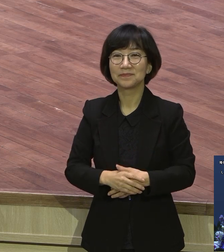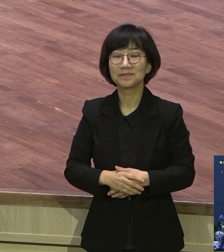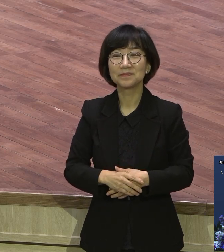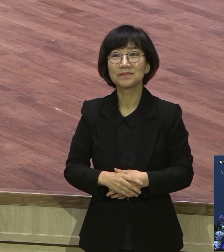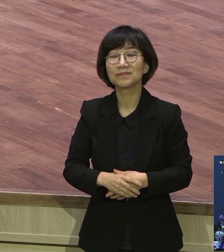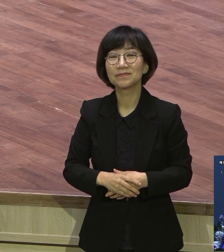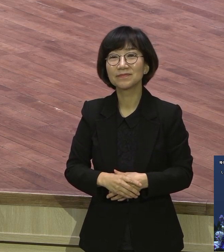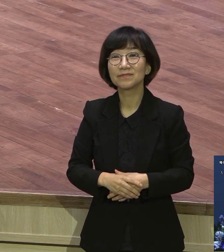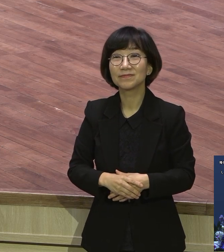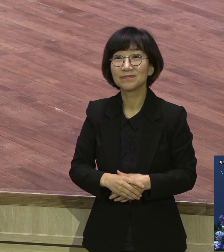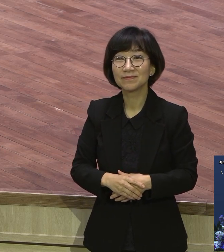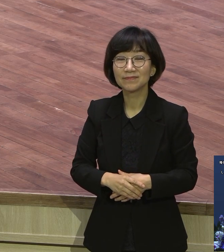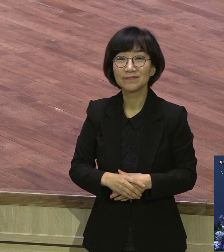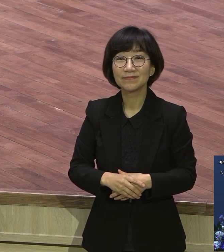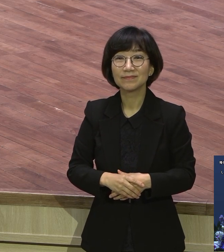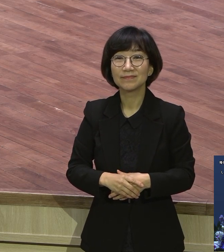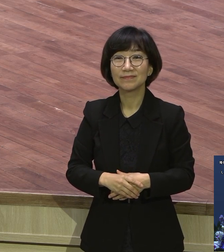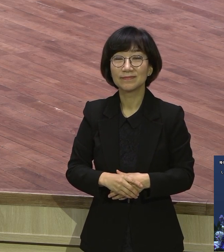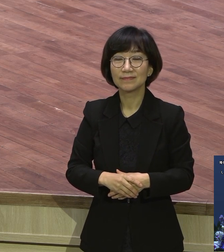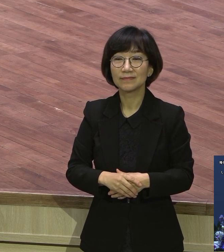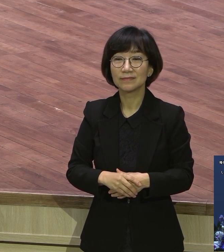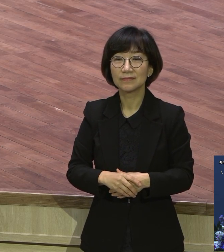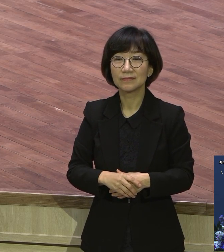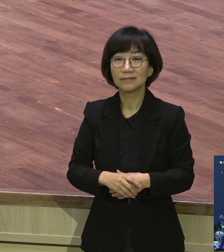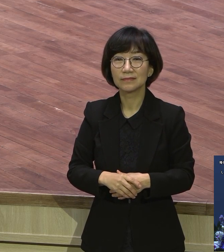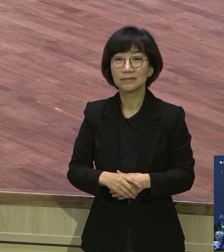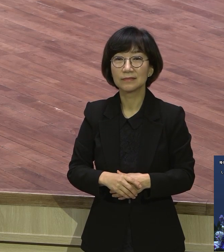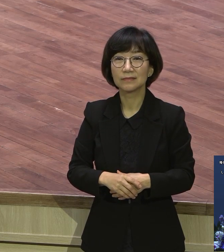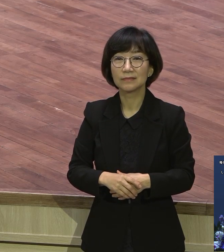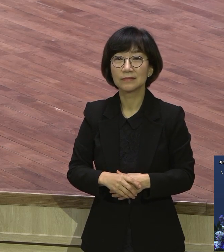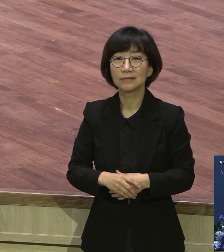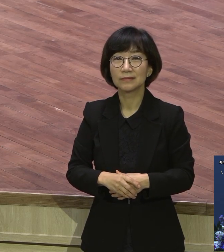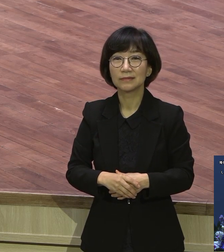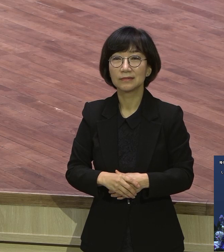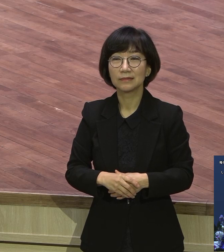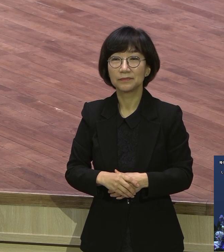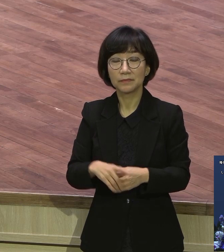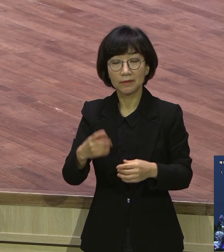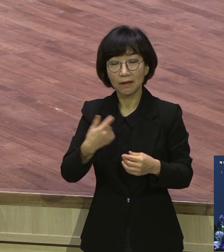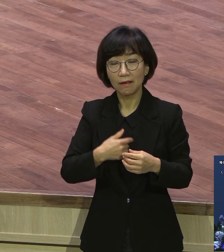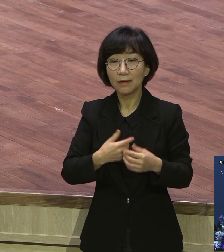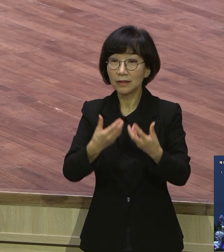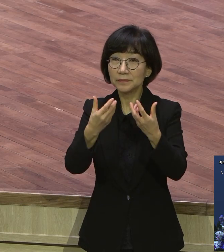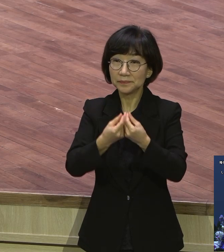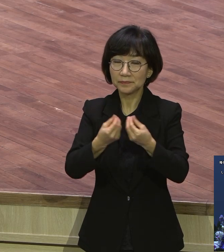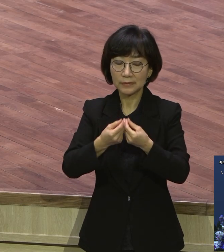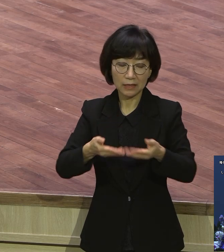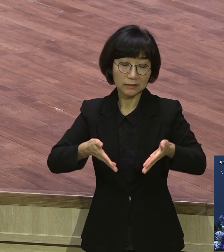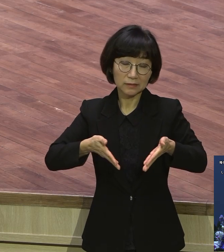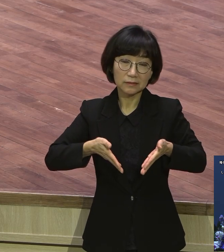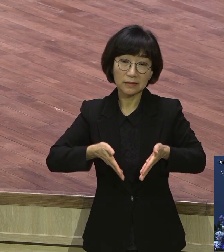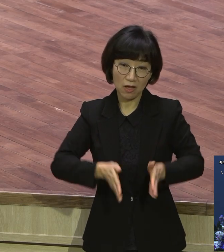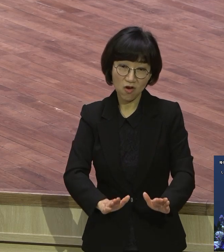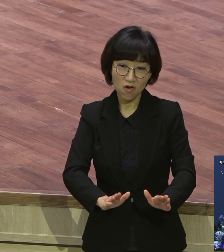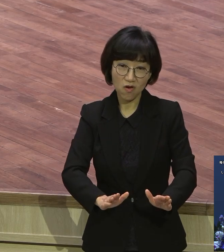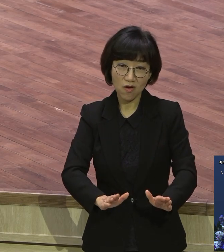여러분 보지 못한 사람 듣지 못한 사람 그렇게 태어나서 그렇게 사는 사람 소원이 뭔지 아세요?